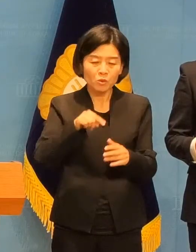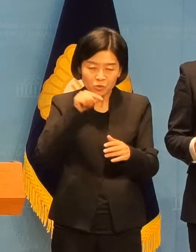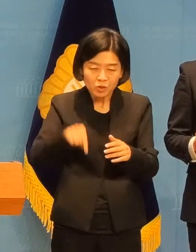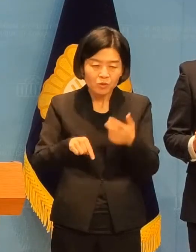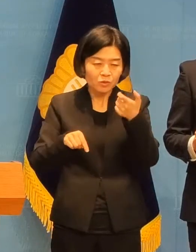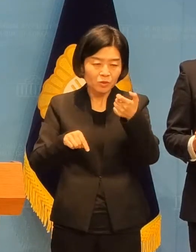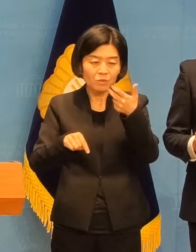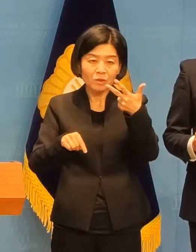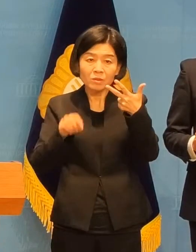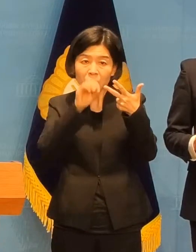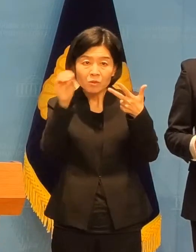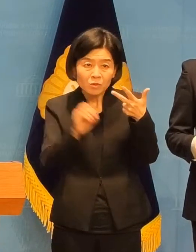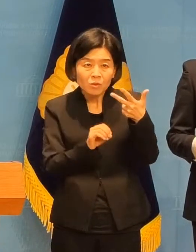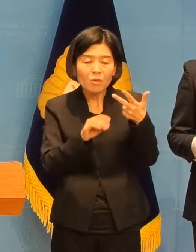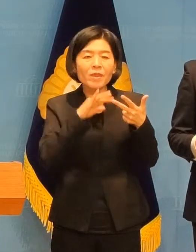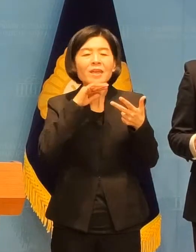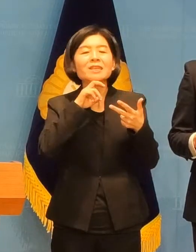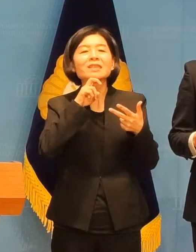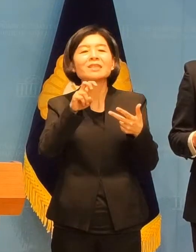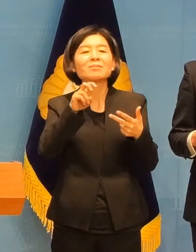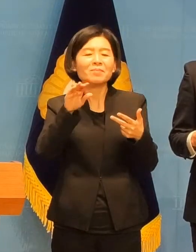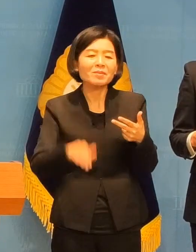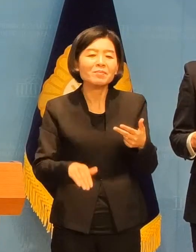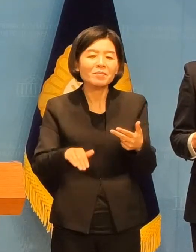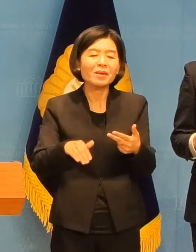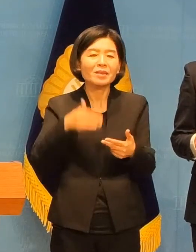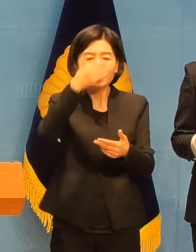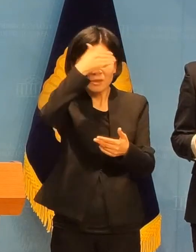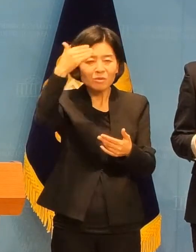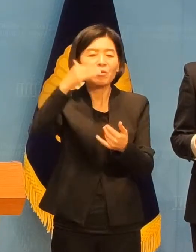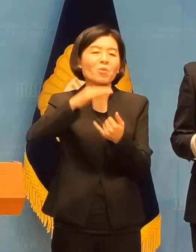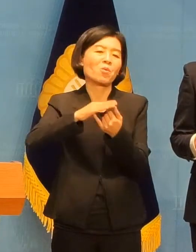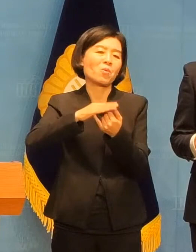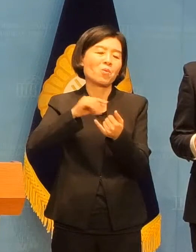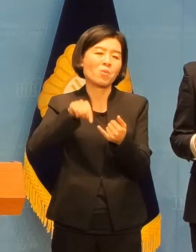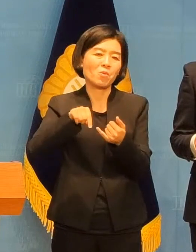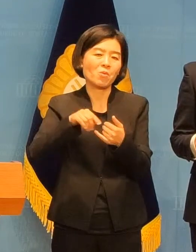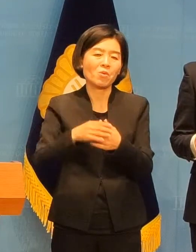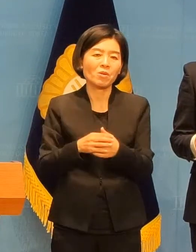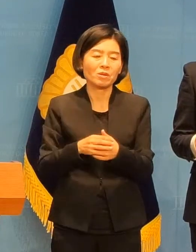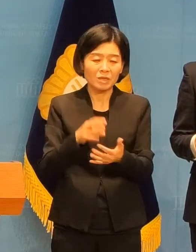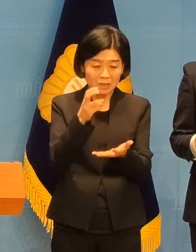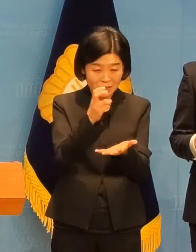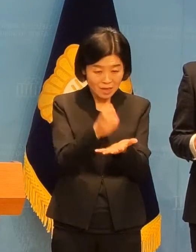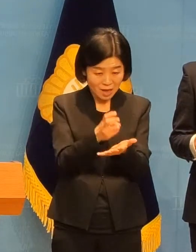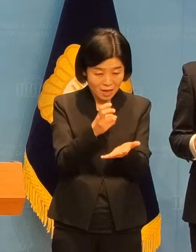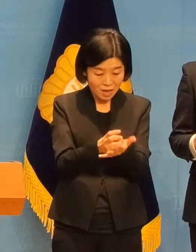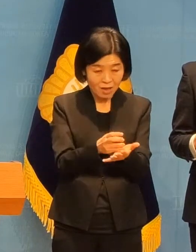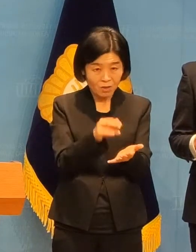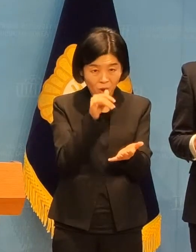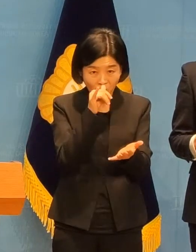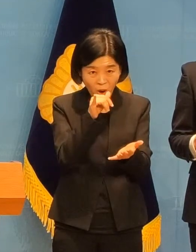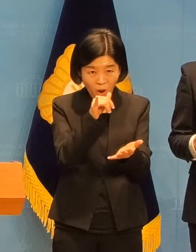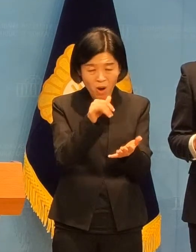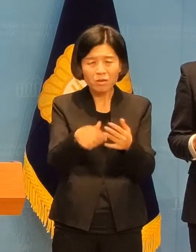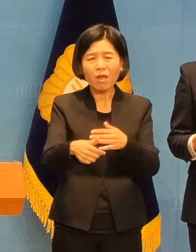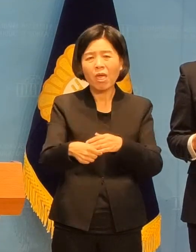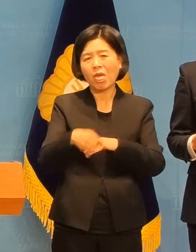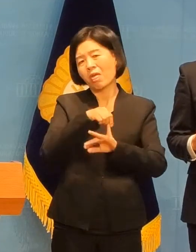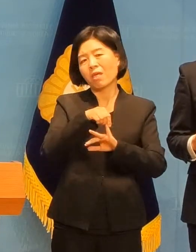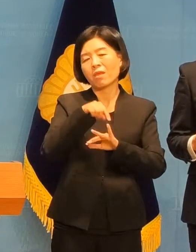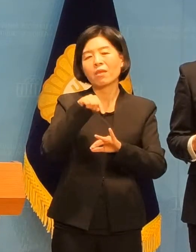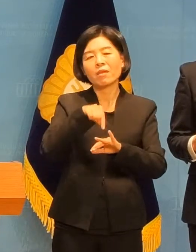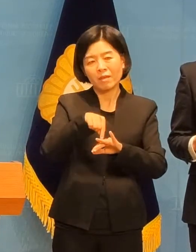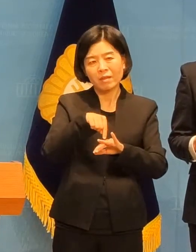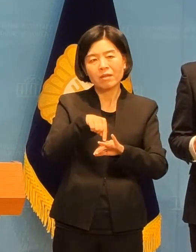67%는 20세 미만 청소년이었습니다. 결국 제도가 있어도 작동하지 않았던